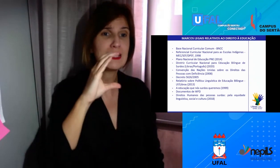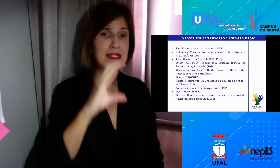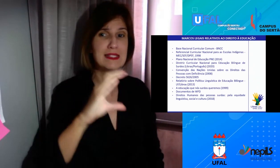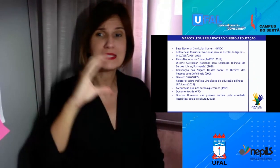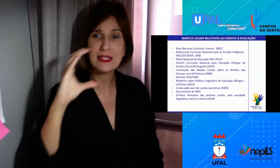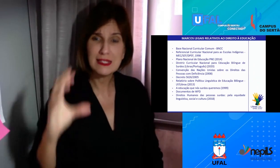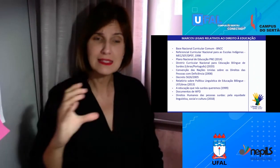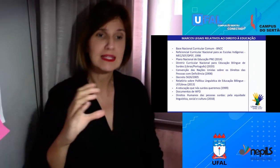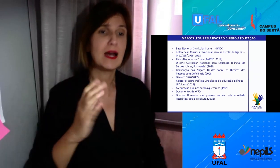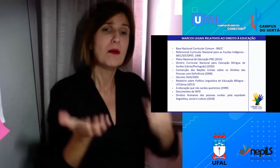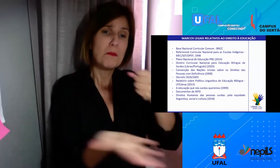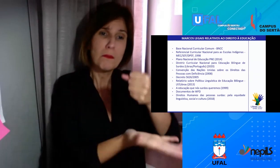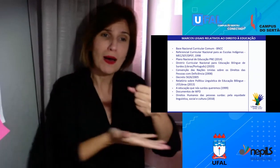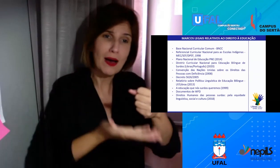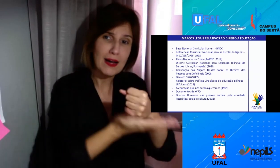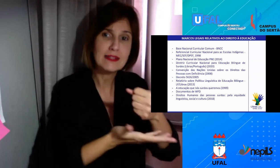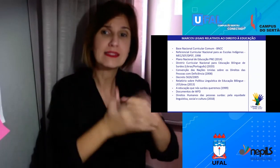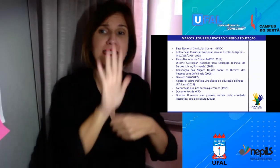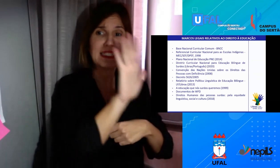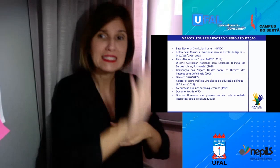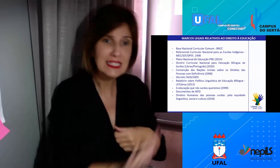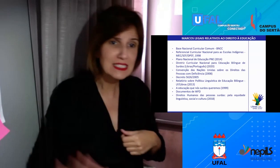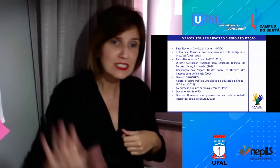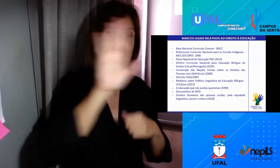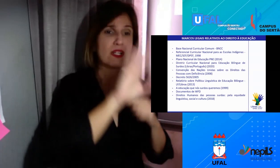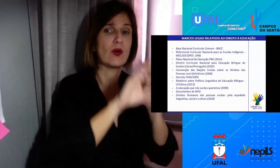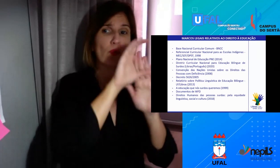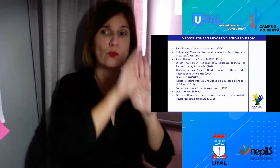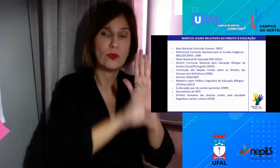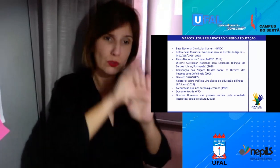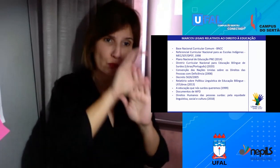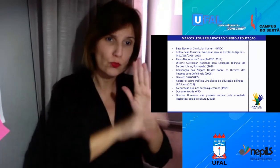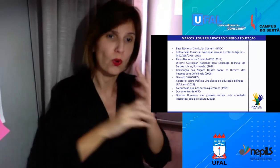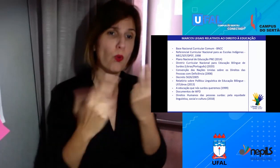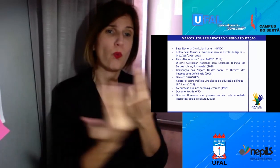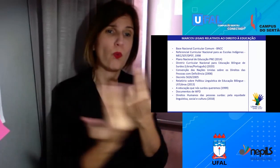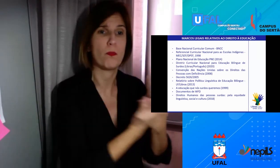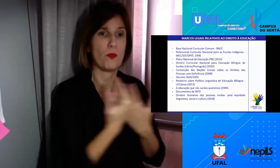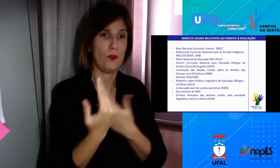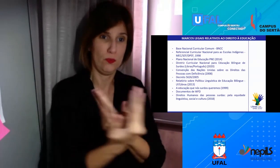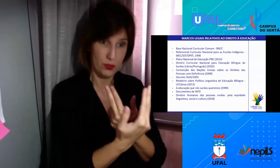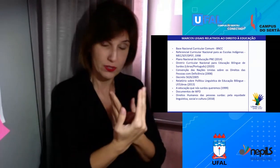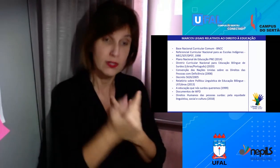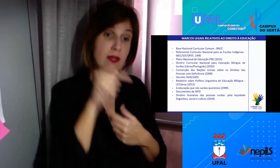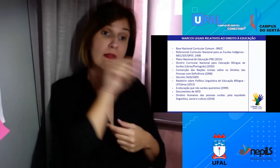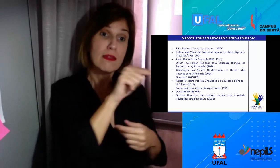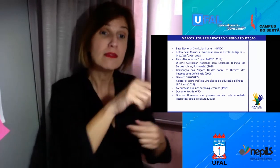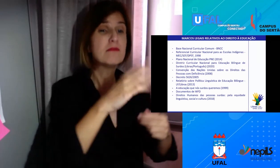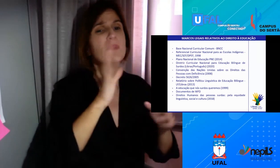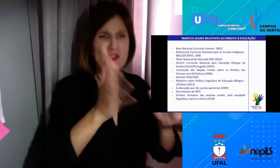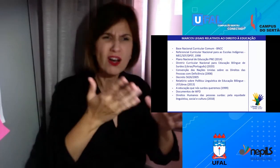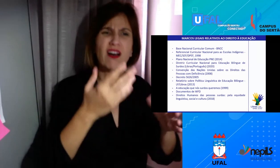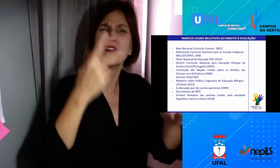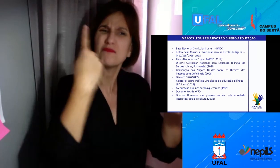que havia, eu não sei se vocês têm conhecimento do BNCC, que é a Base